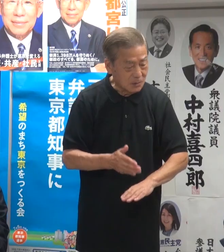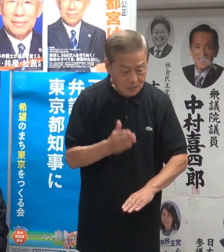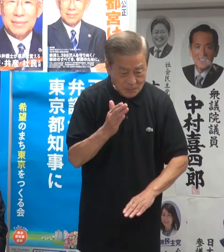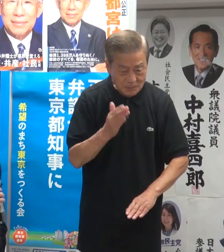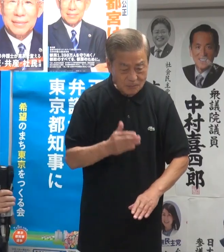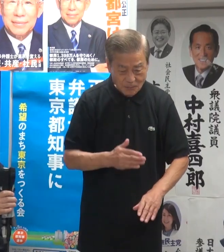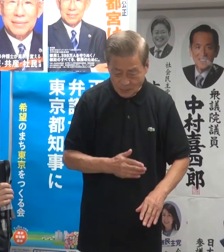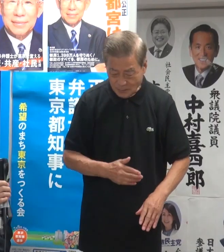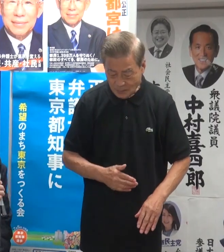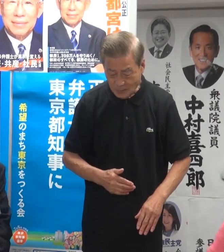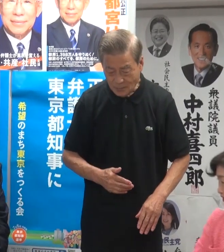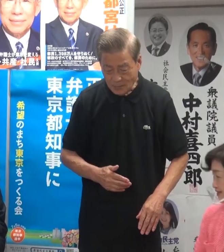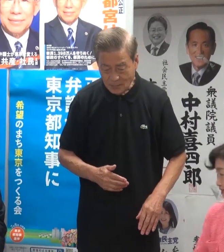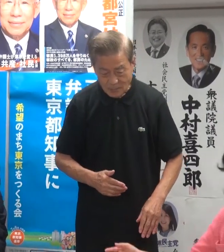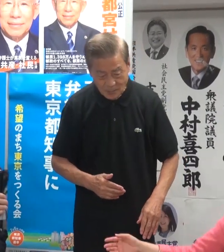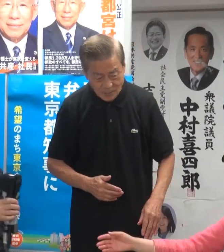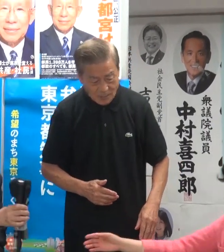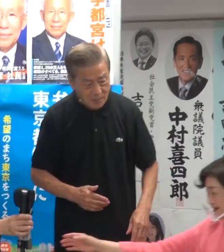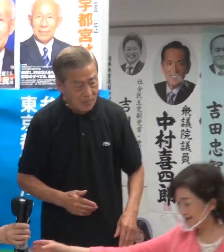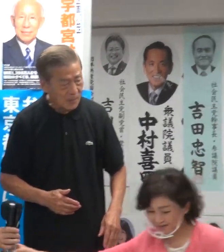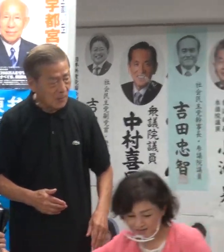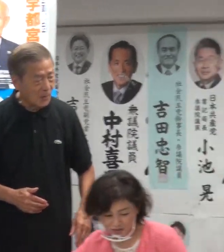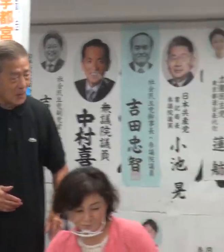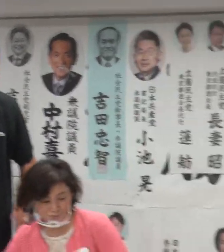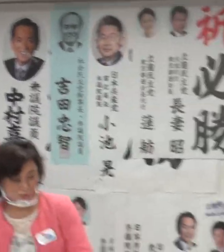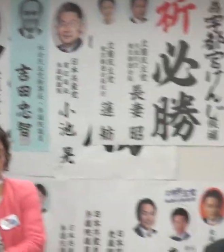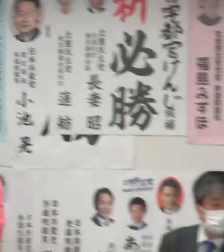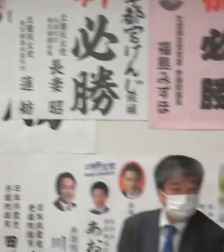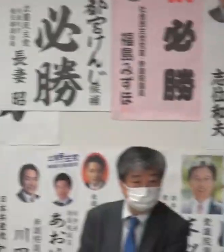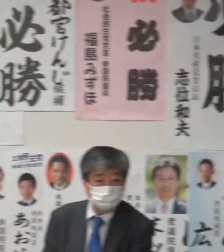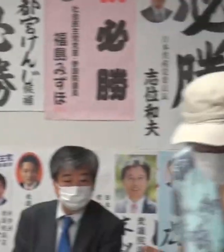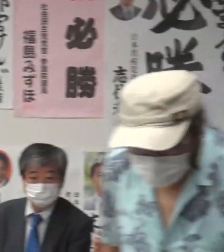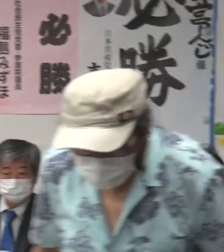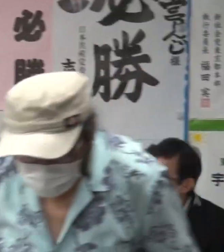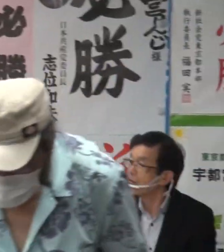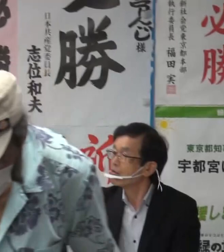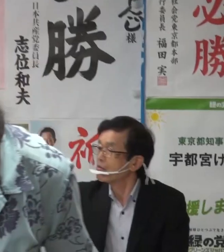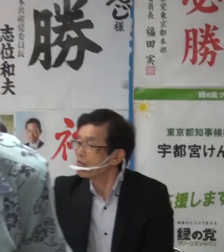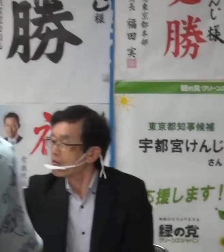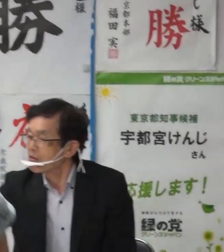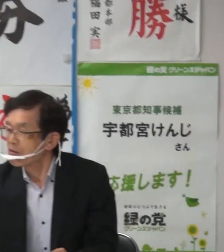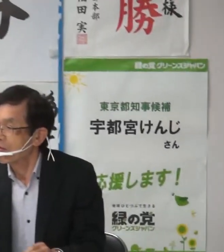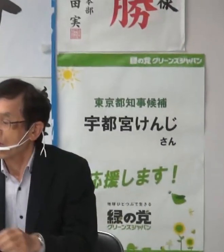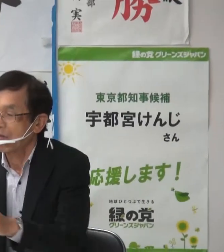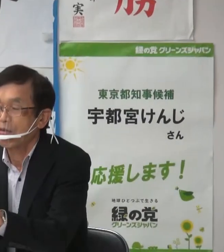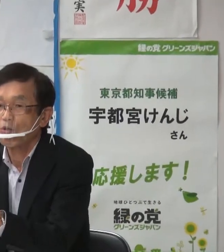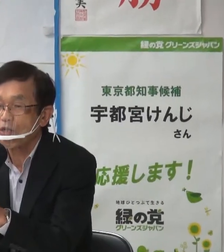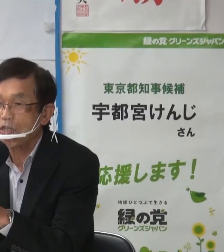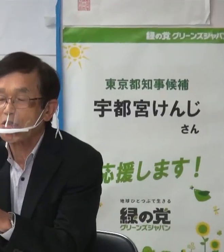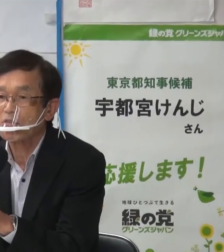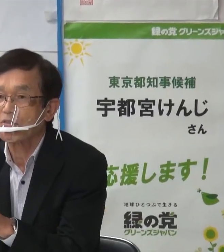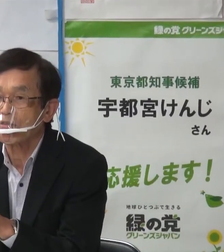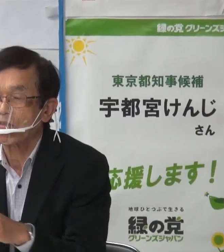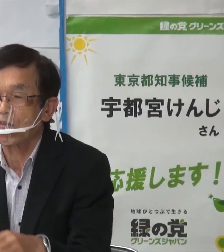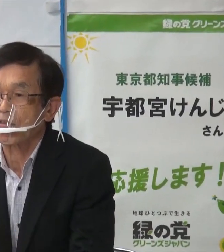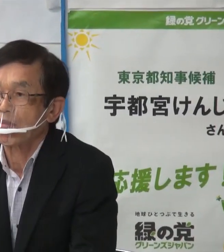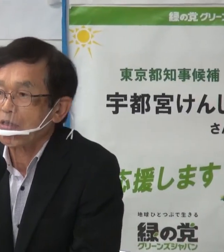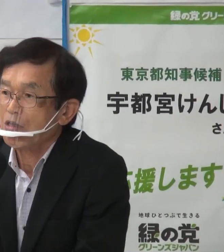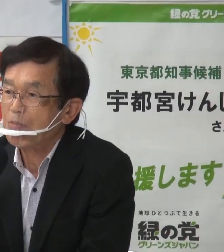はい、じゃあ岡田事務局長。 はい、事務局長の岡田でございます。はい、お願いします。 岡田です